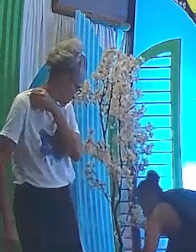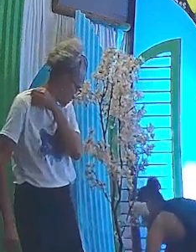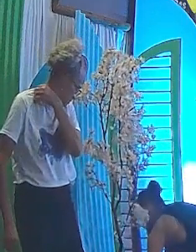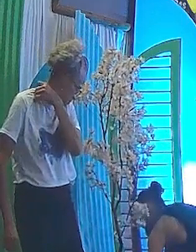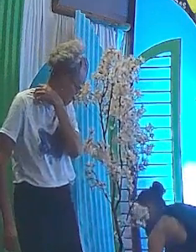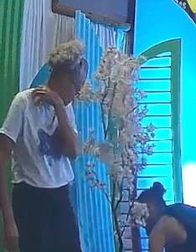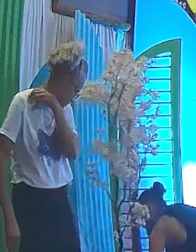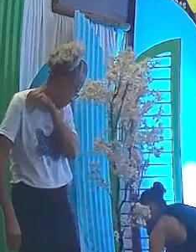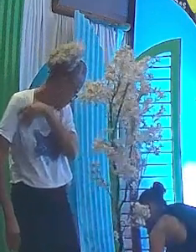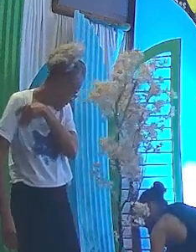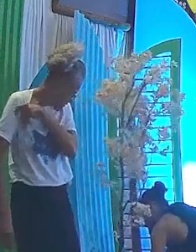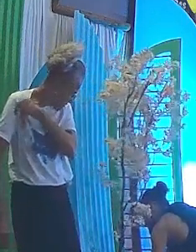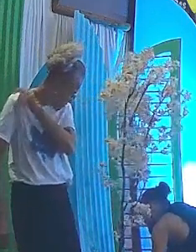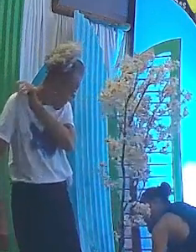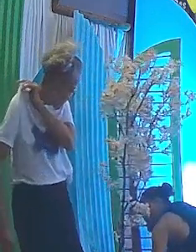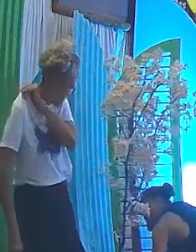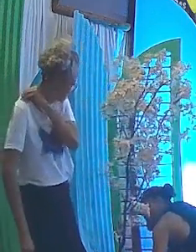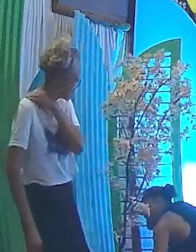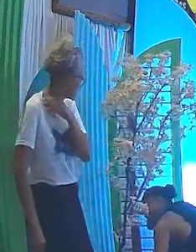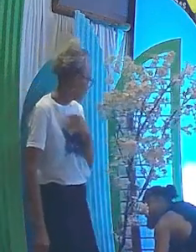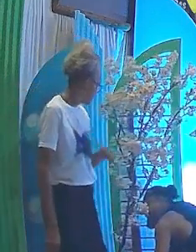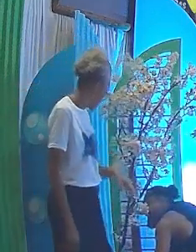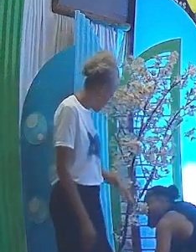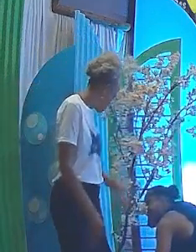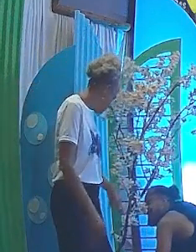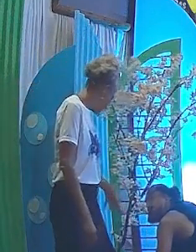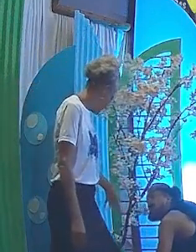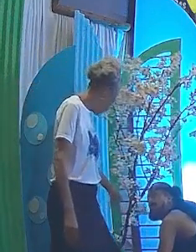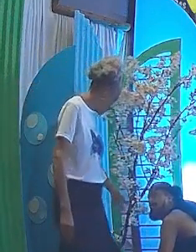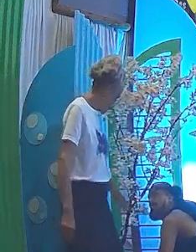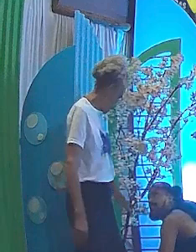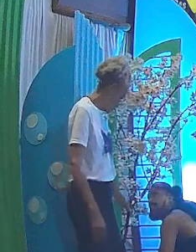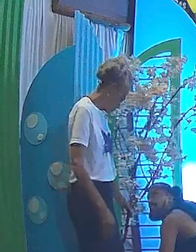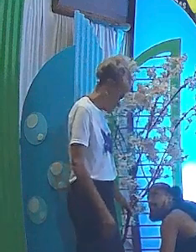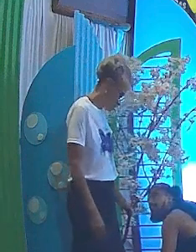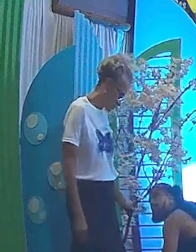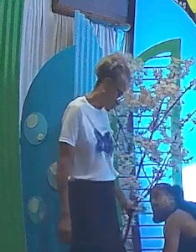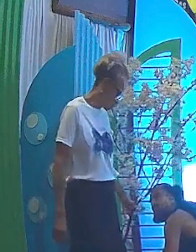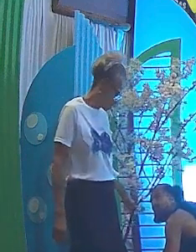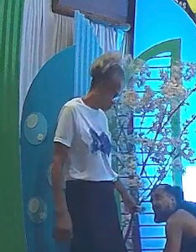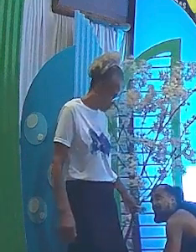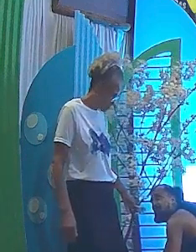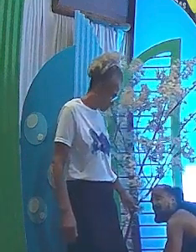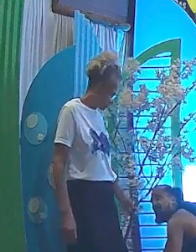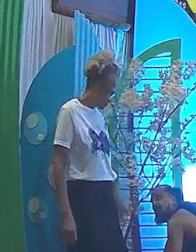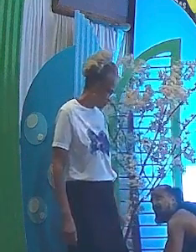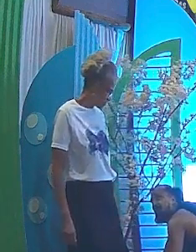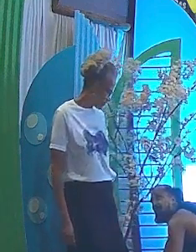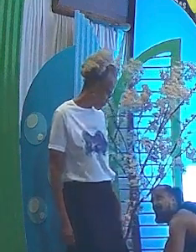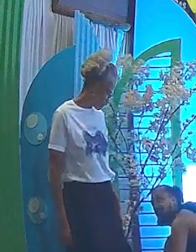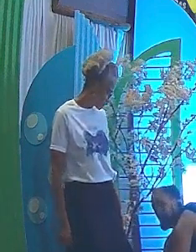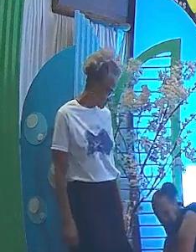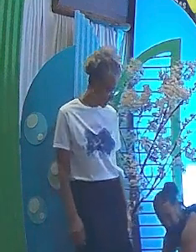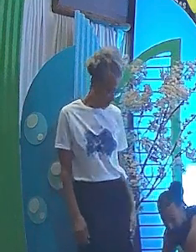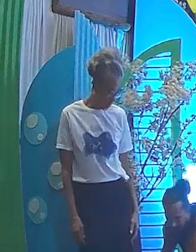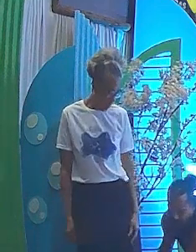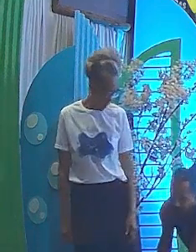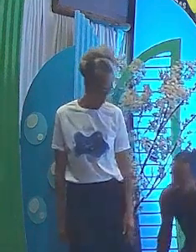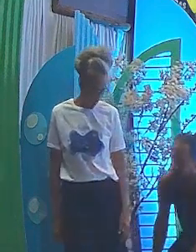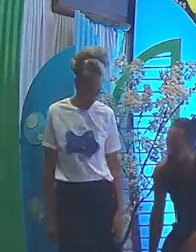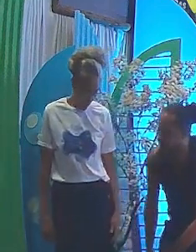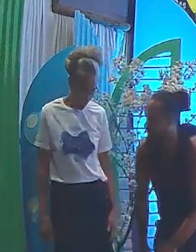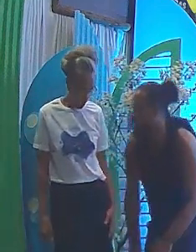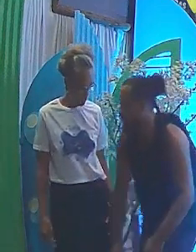nos unimos para conseguir realizar a FIPF desde 2019. Estamos chegando agora à